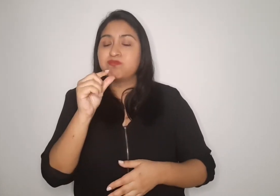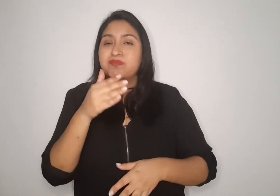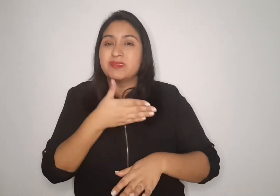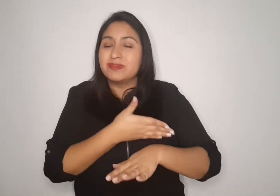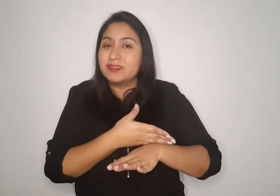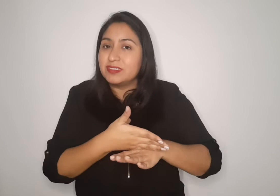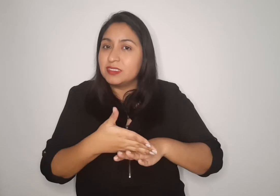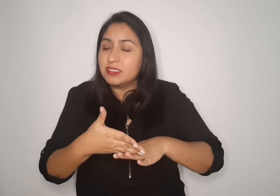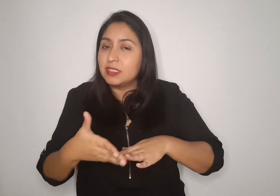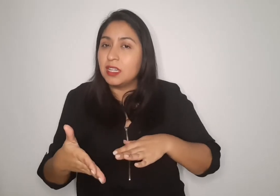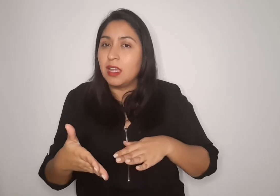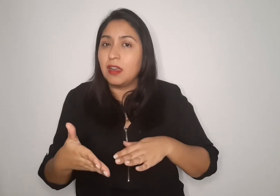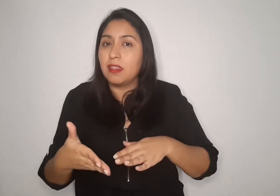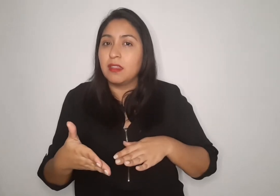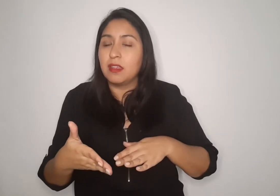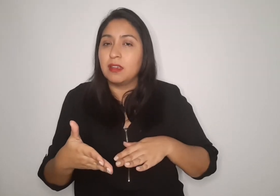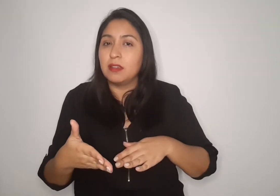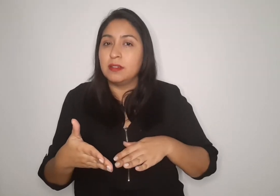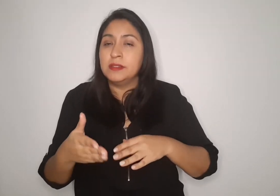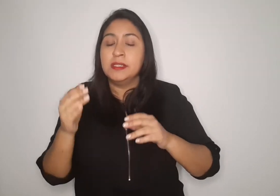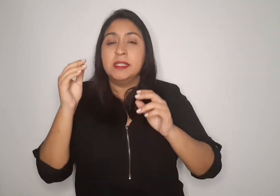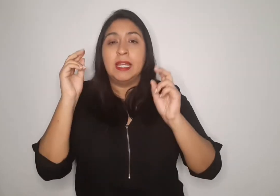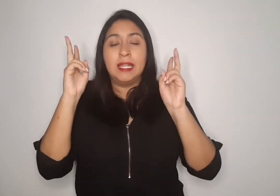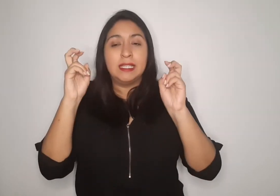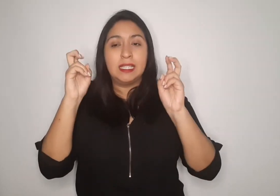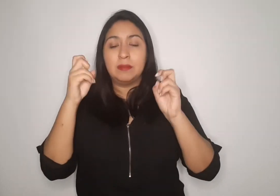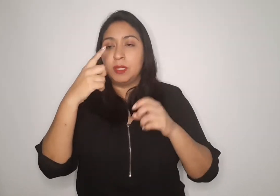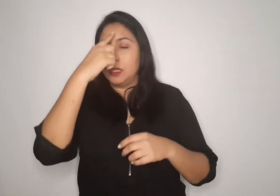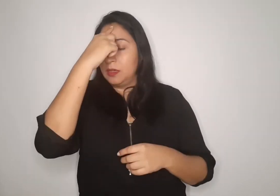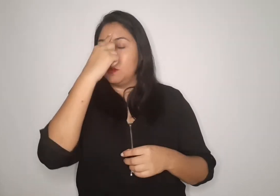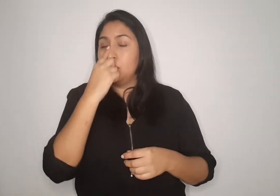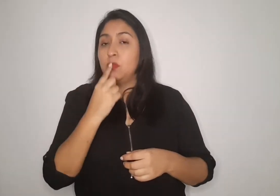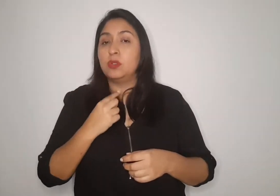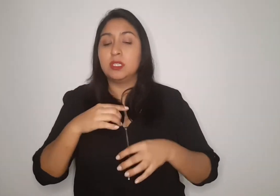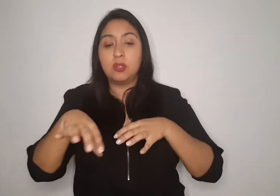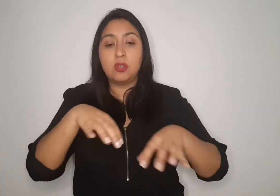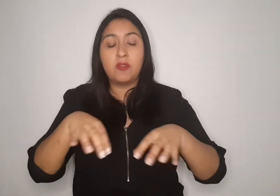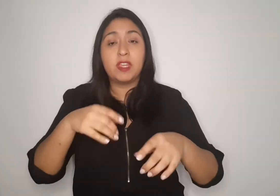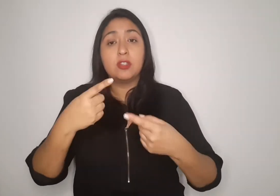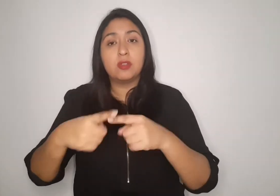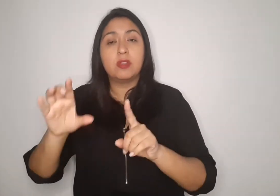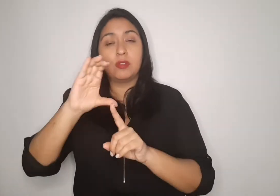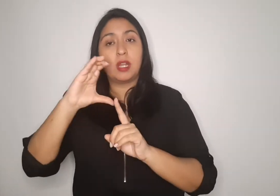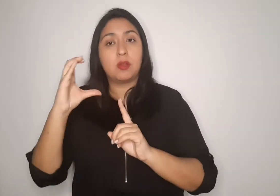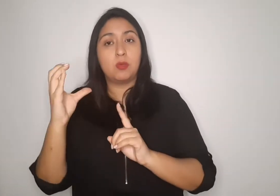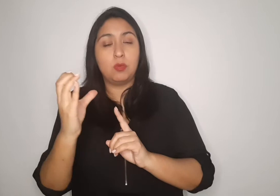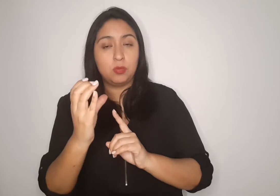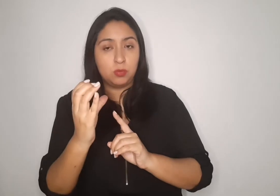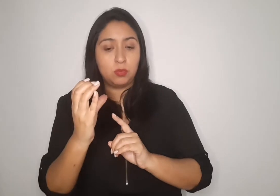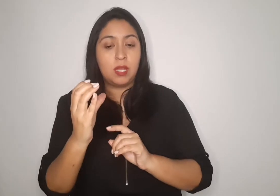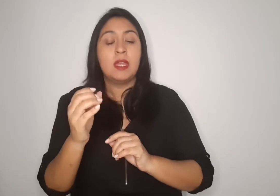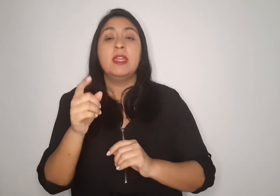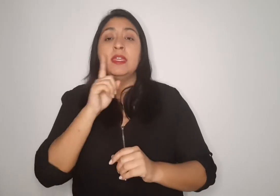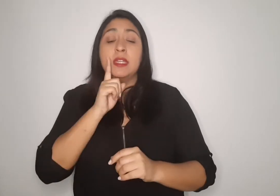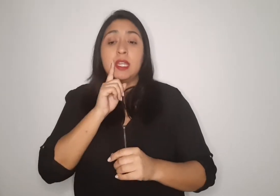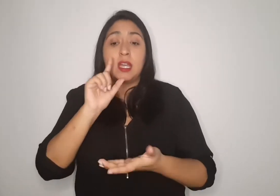cómo han tomado el tema de los museos y objetos de otras culturas y que existan en espacios encerrados.